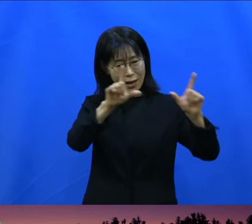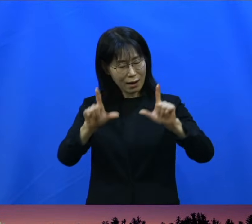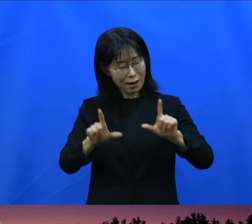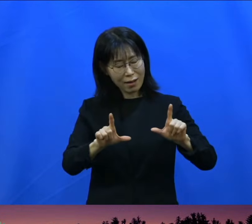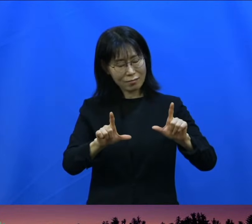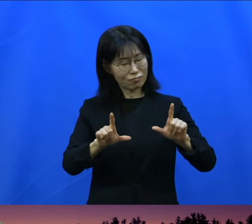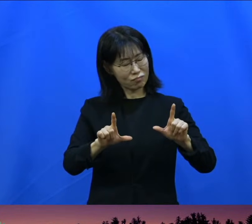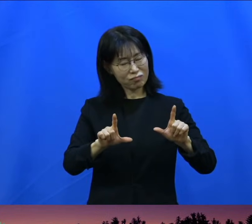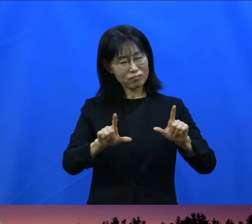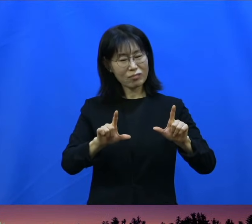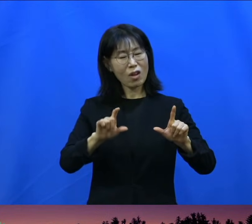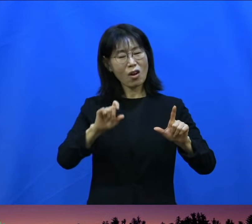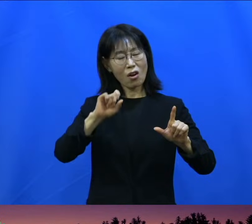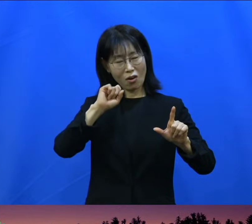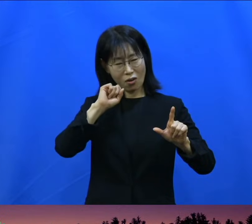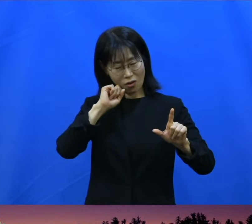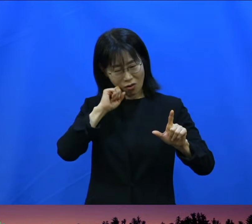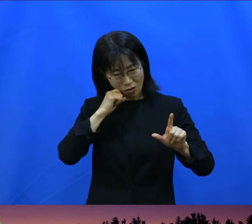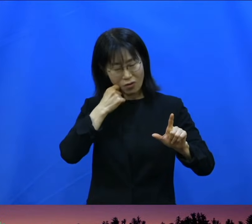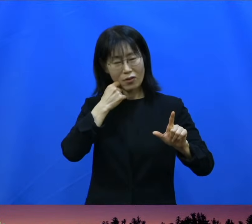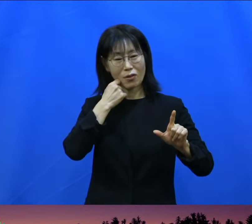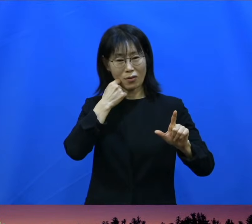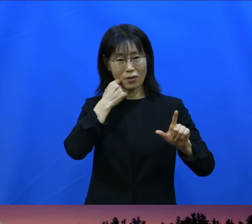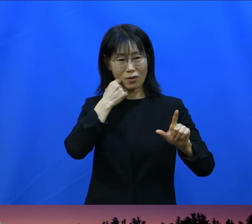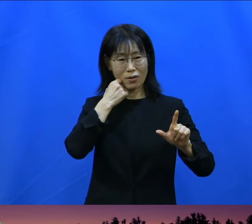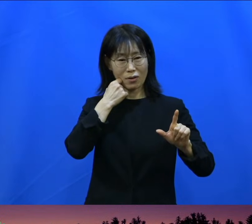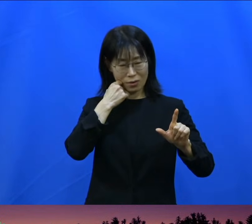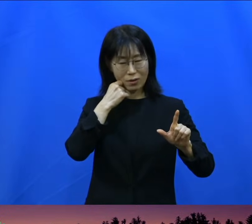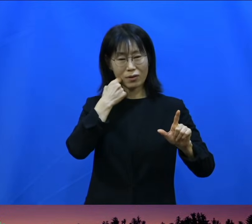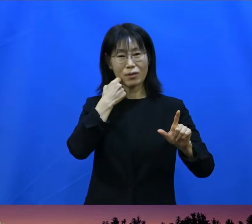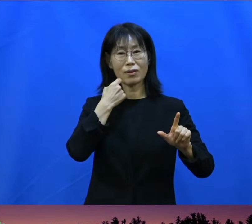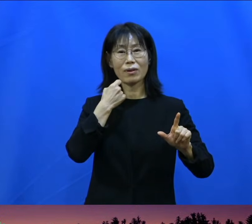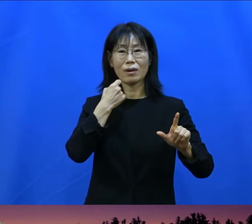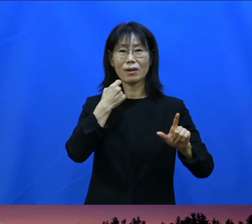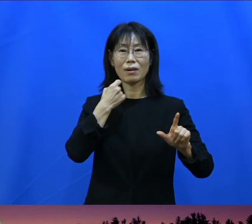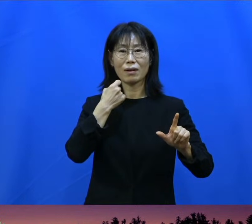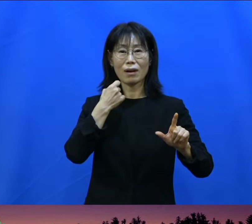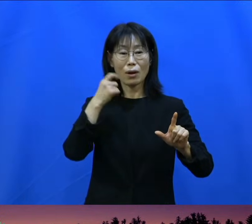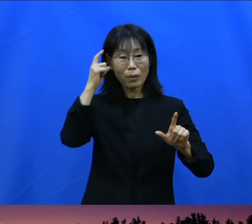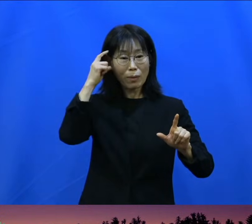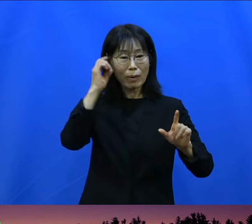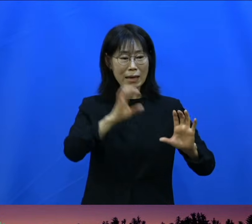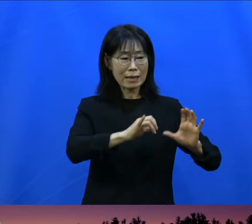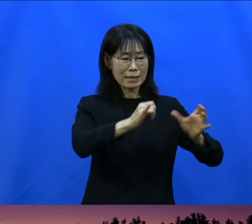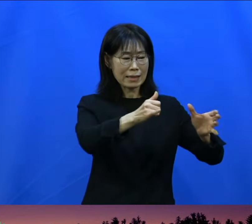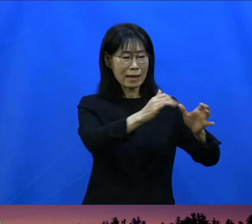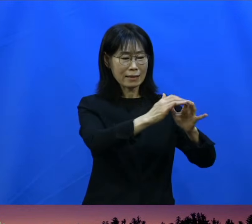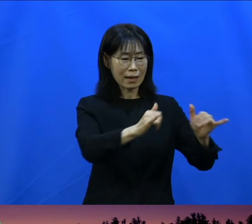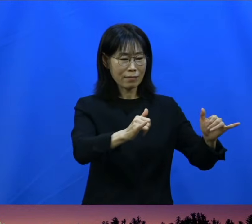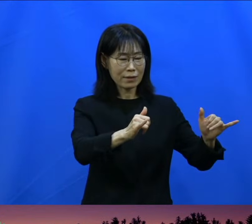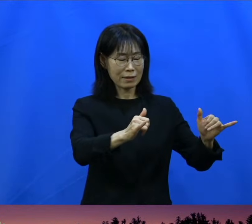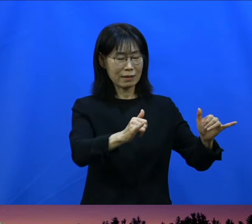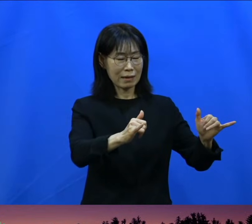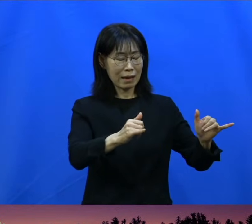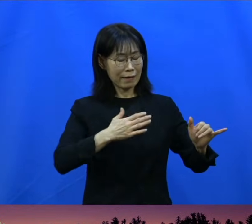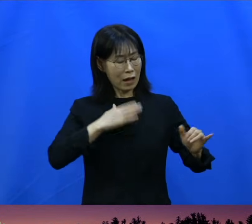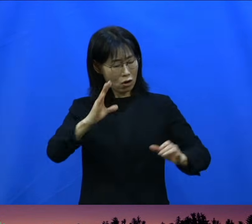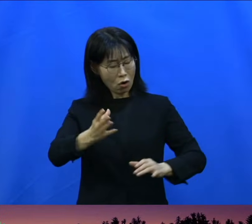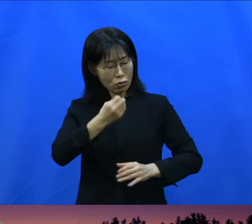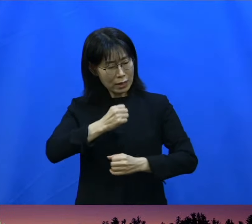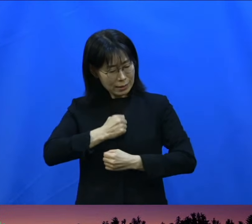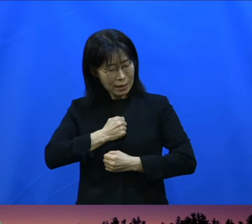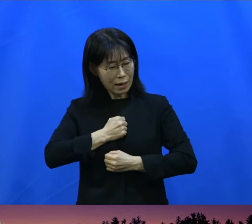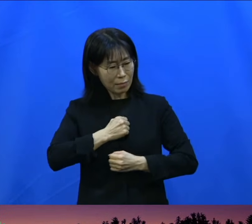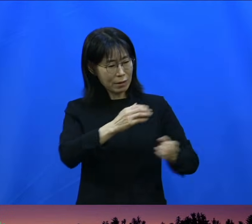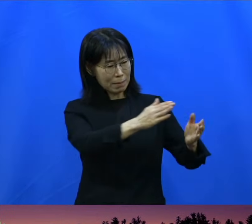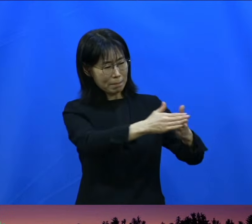거룩이라고 하는 것을 붙잡는 순간 위험해요. 아무에게도 환영을 받지 않아요, 여러분. 거룩을 붙잡아 보세요.